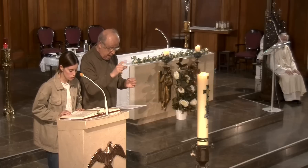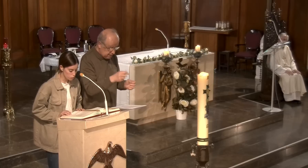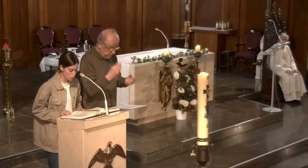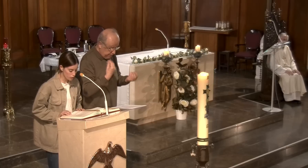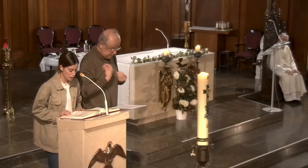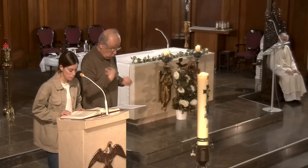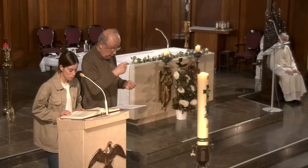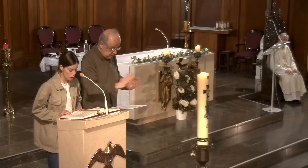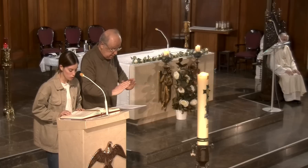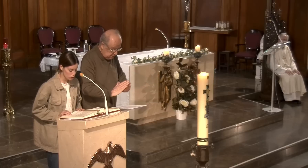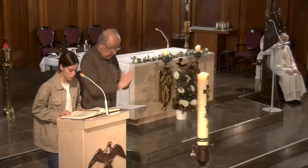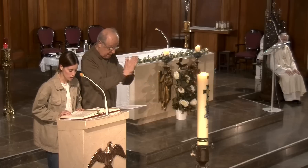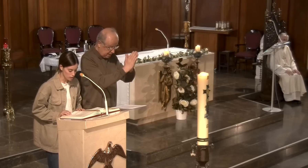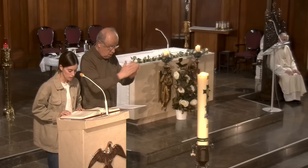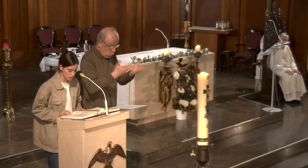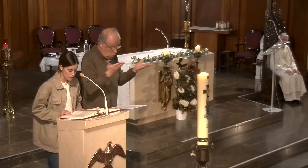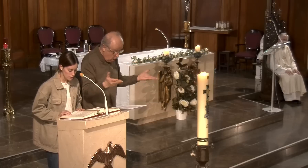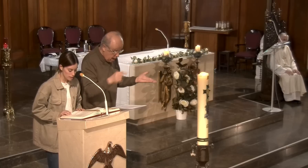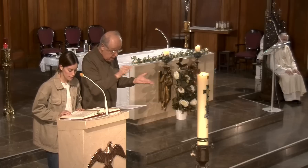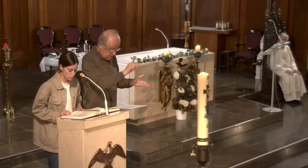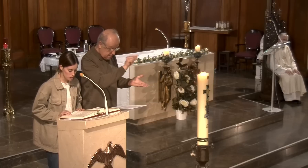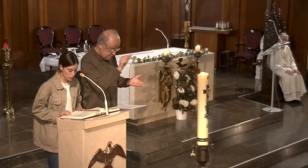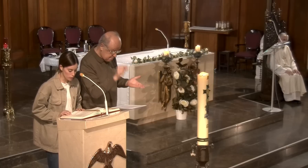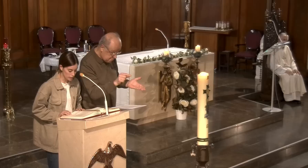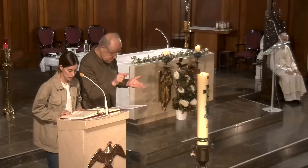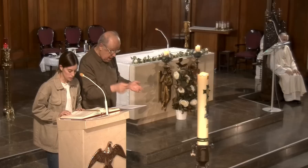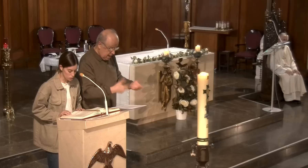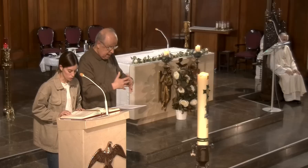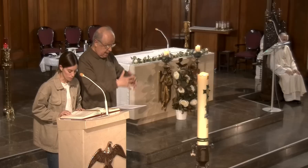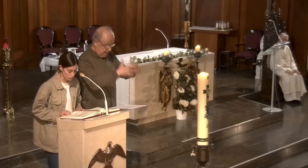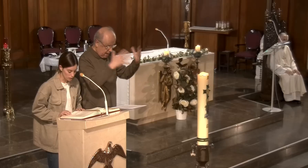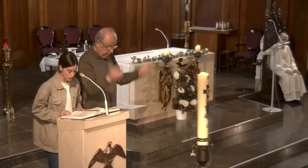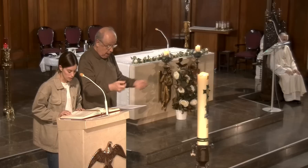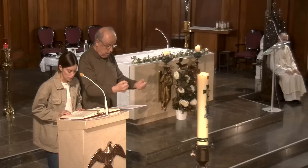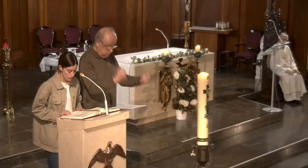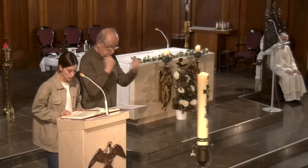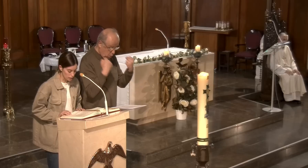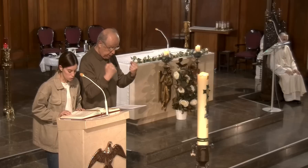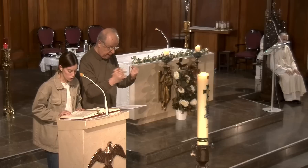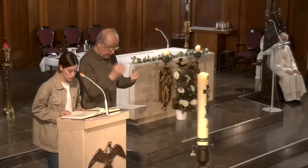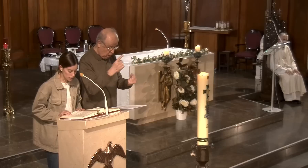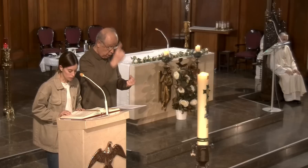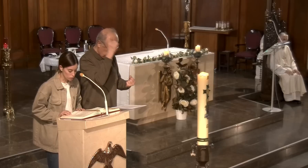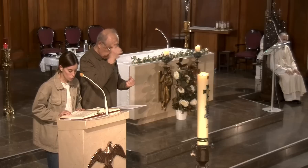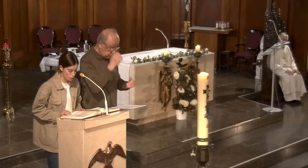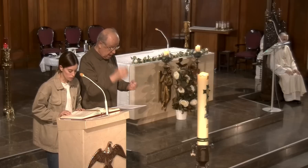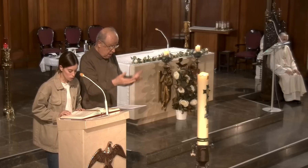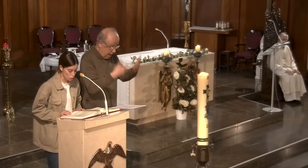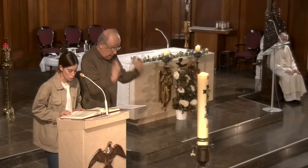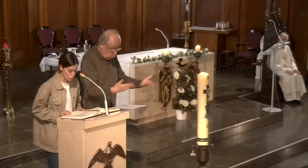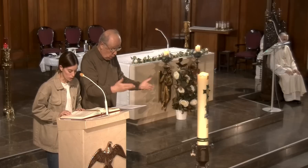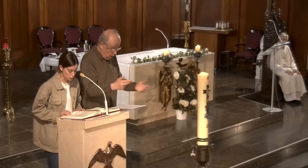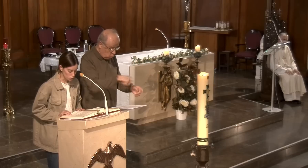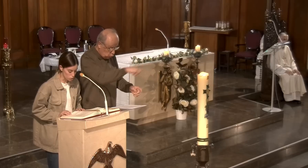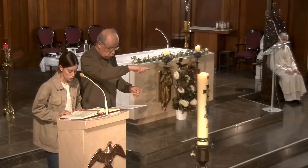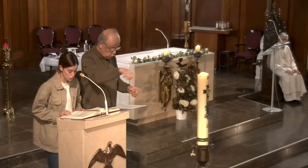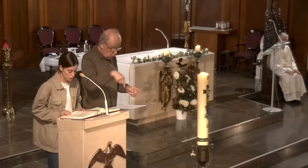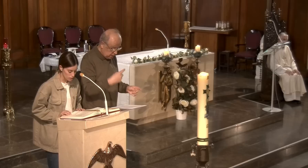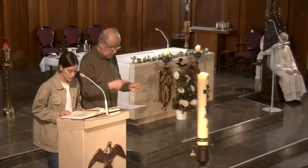su fuerza poderosa que desplegó en Cristo resucitando la dentro de los muertos y